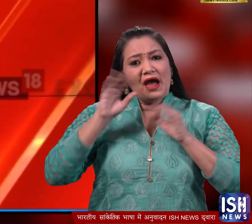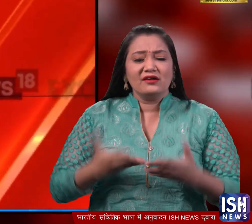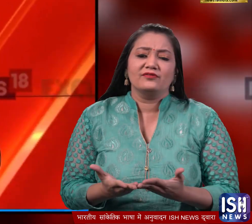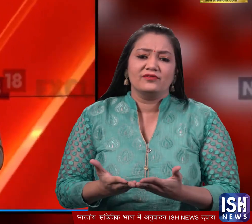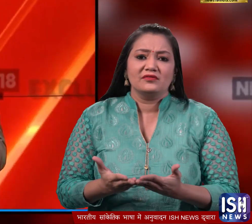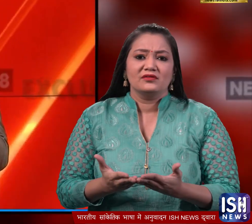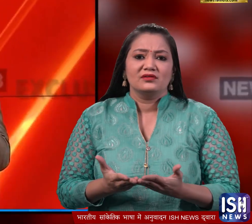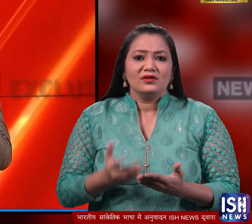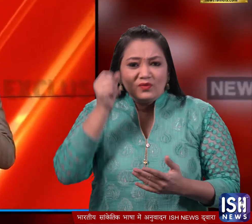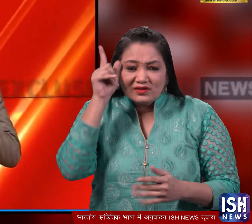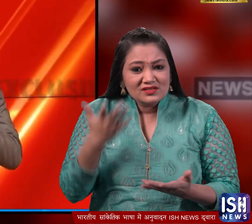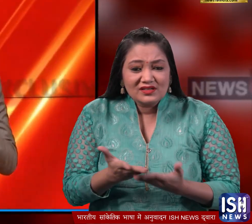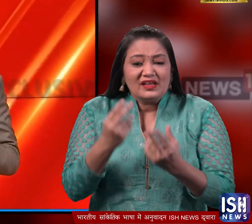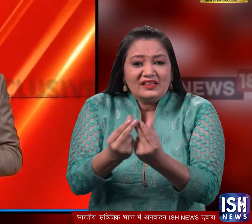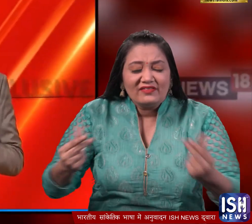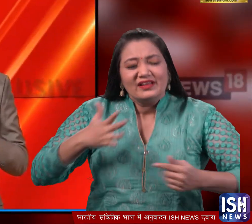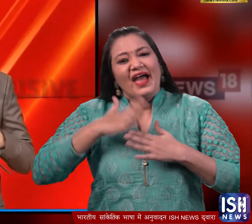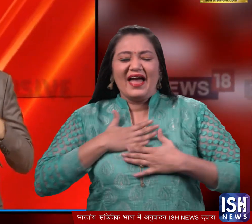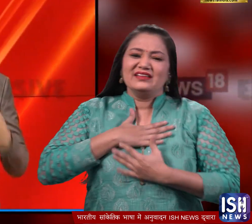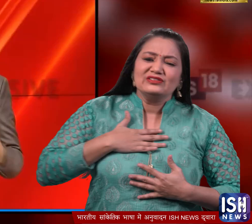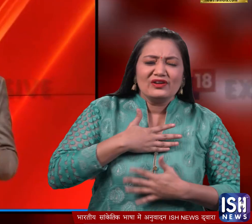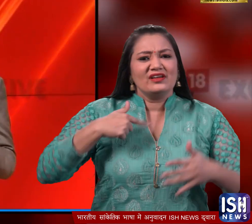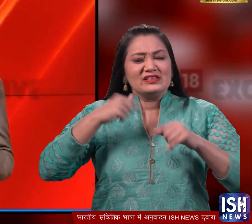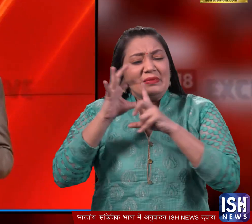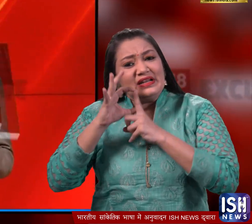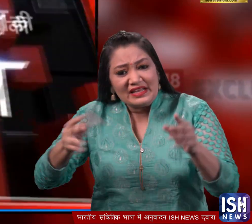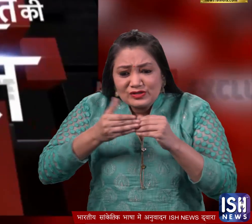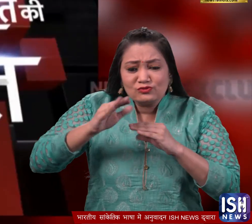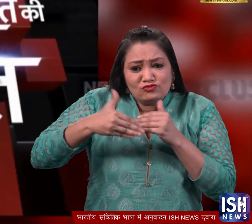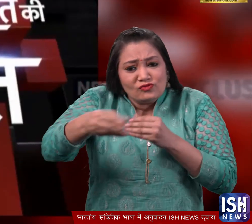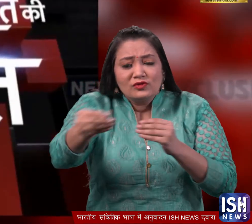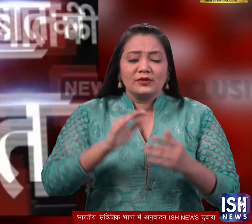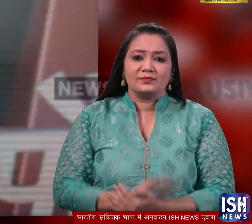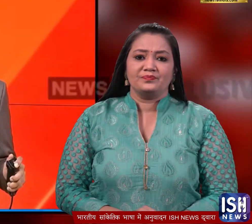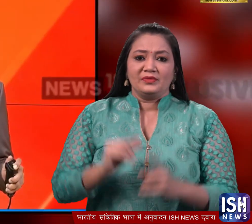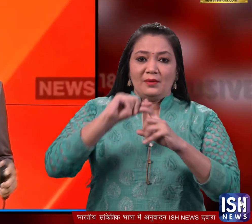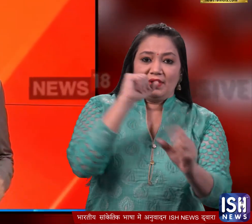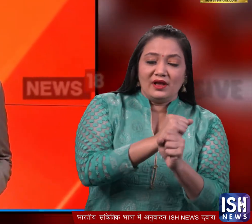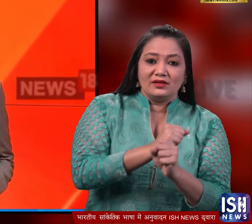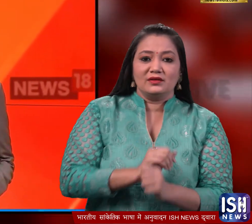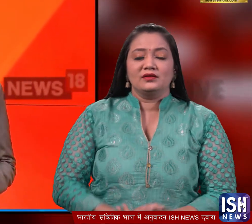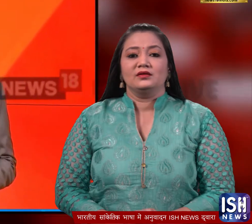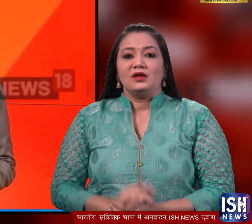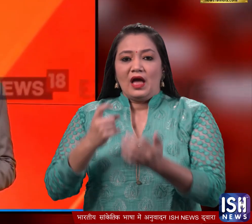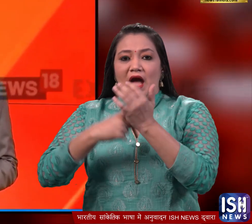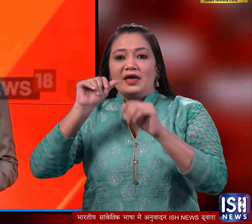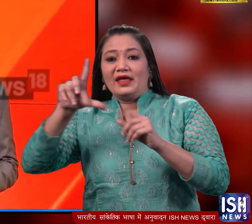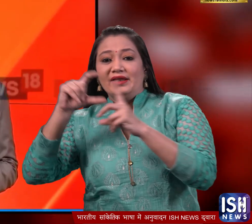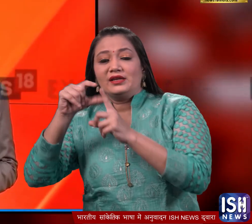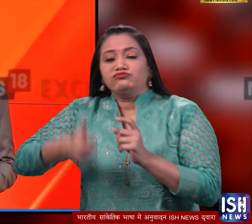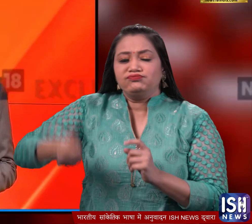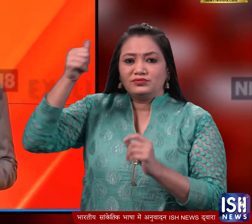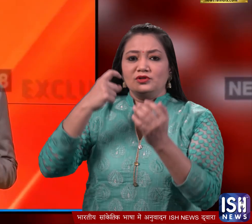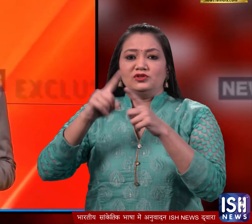देख पा रहे थे कि दिवाली के खुमार में हम खुद को कितनी बड़ी दिक्कत में डाल रहे हैं। प्रियंका गांधी और आरएलडी प्रमुख जयंत चौधरी